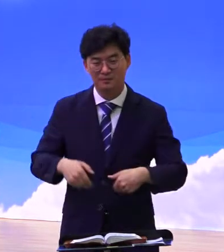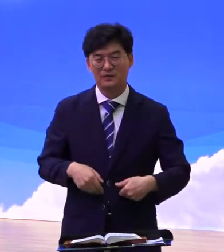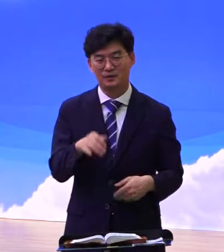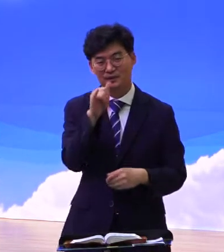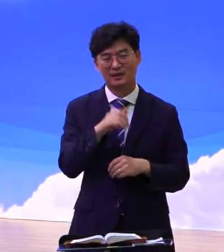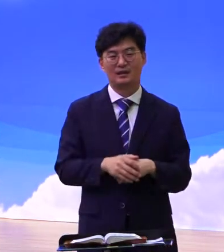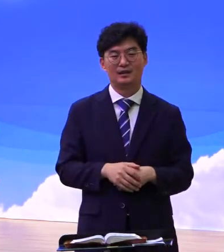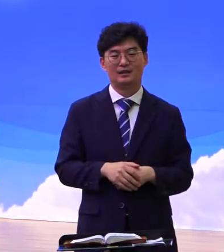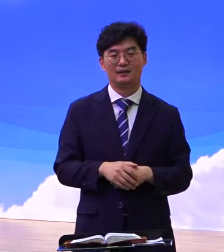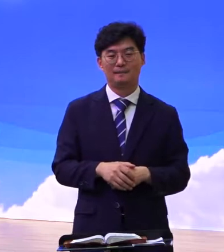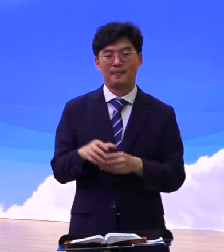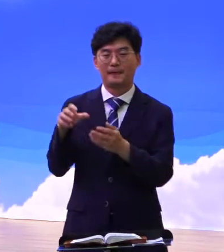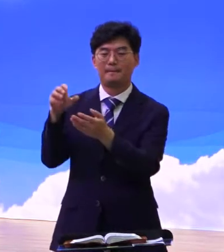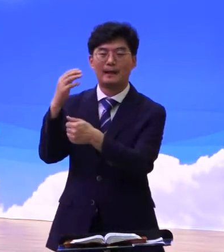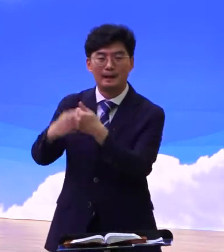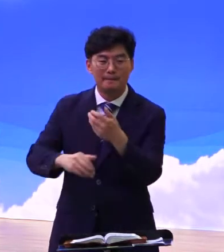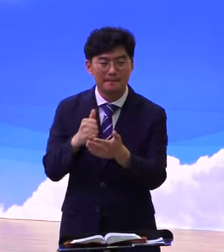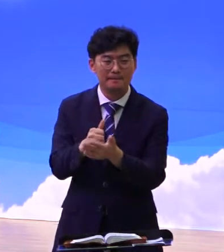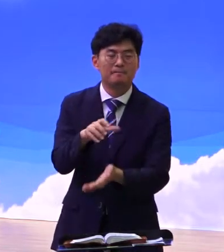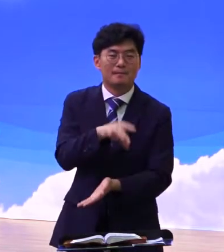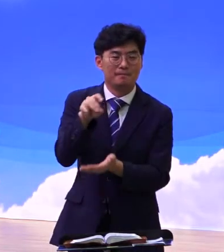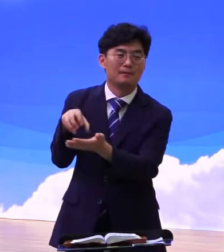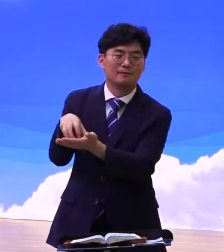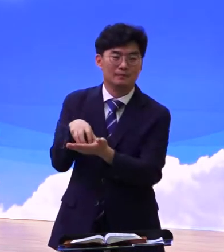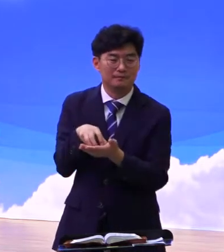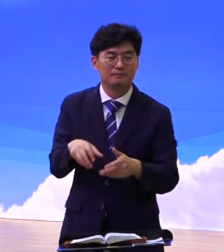그리고 상고합니다.